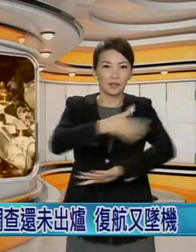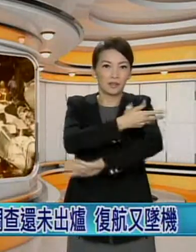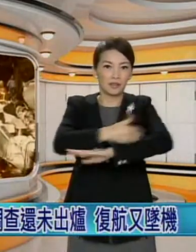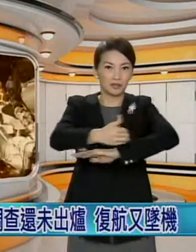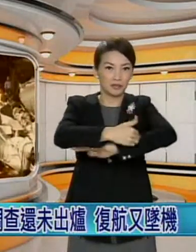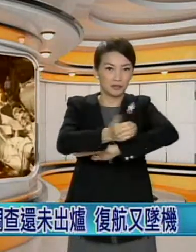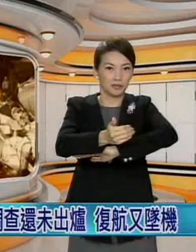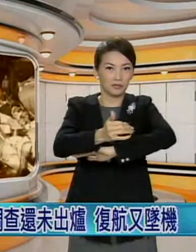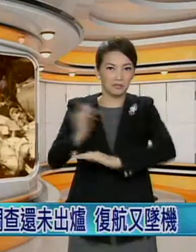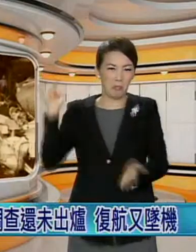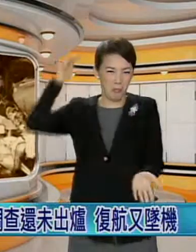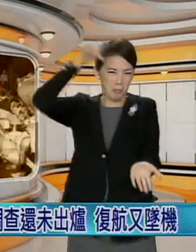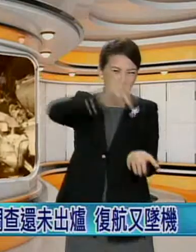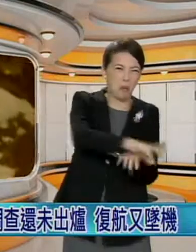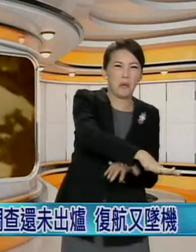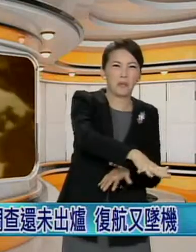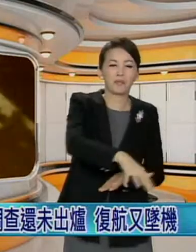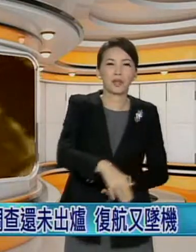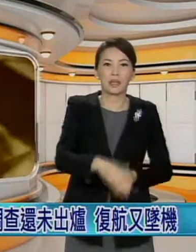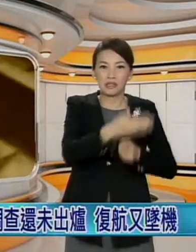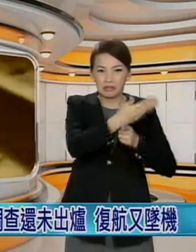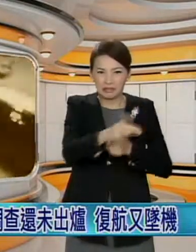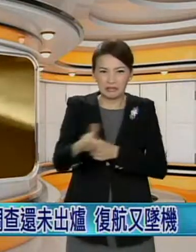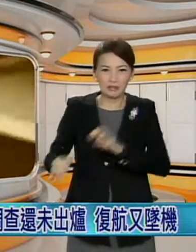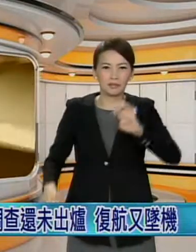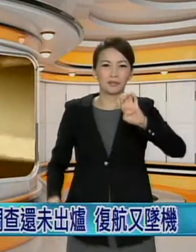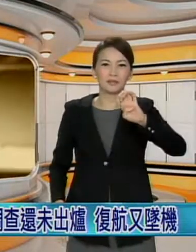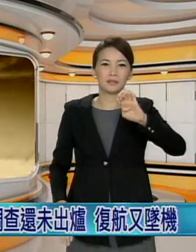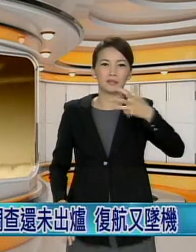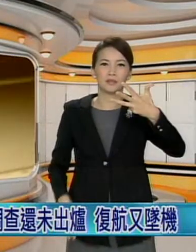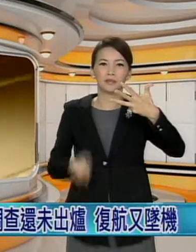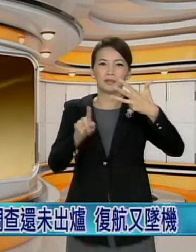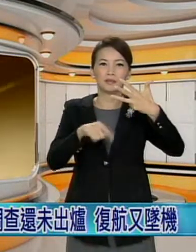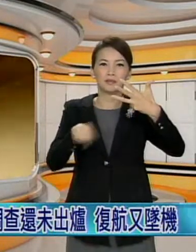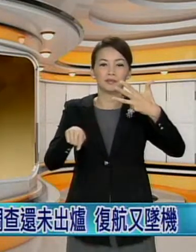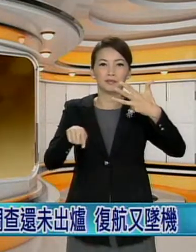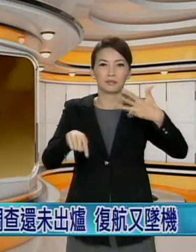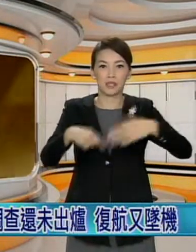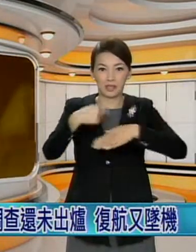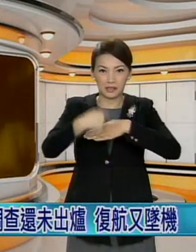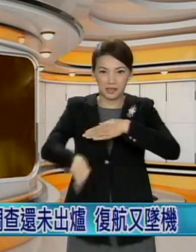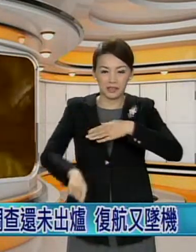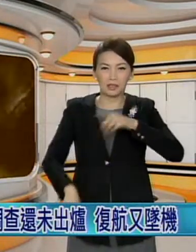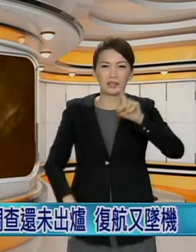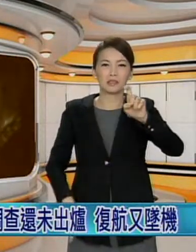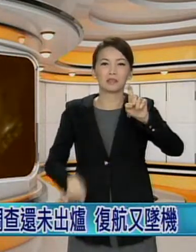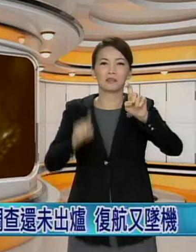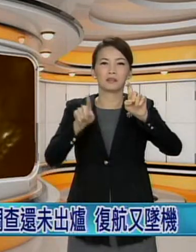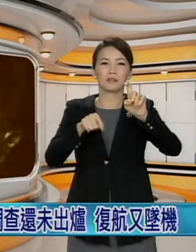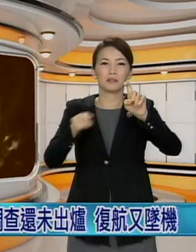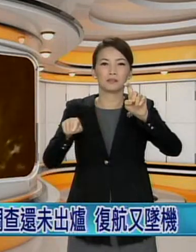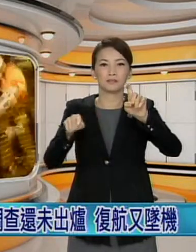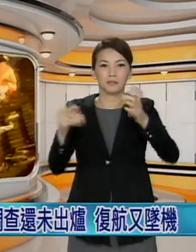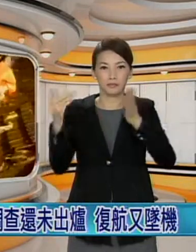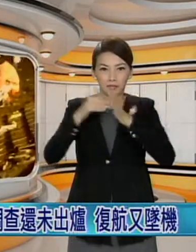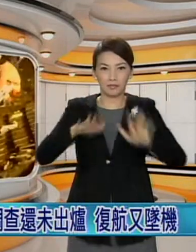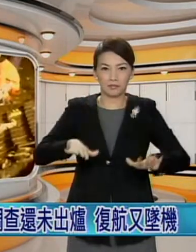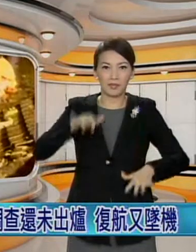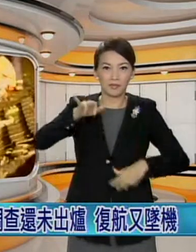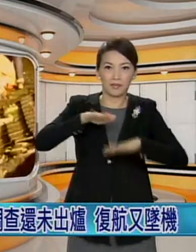湖西溪村坠机，造成48个人罹难、10个人受伤的意外，至今飞安